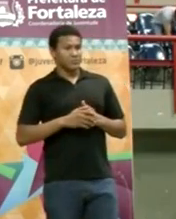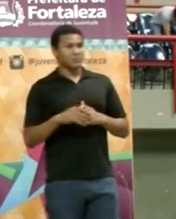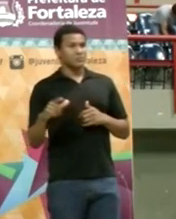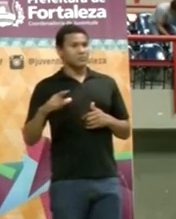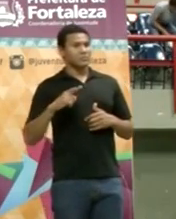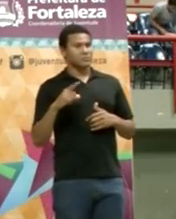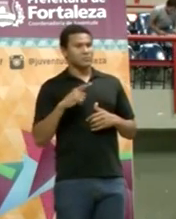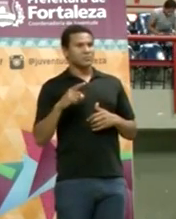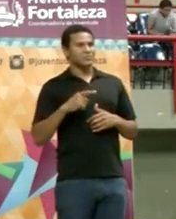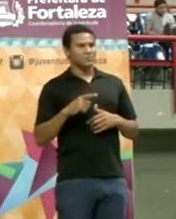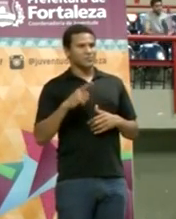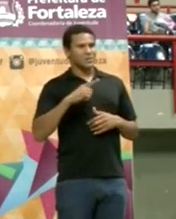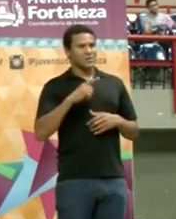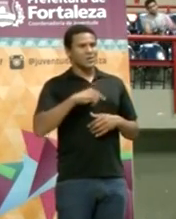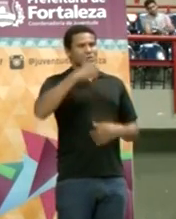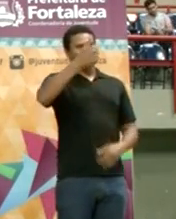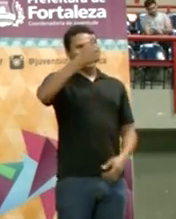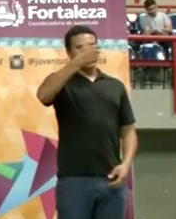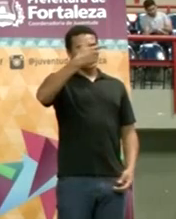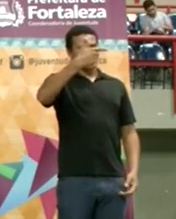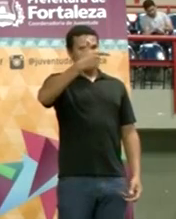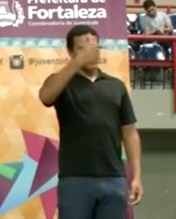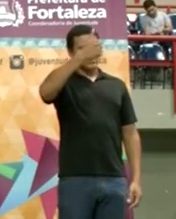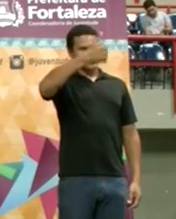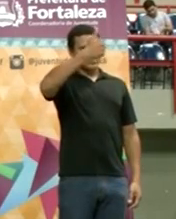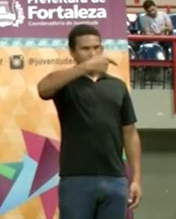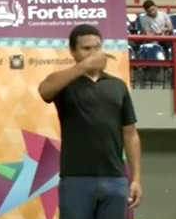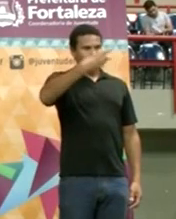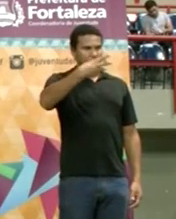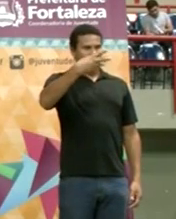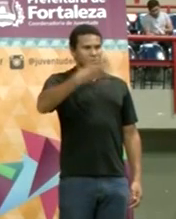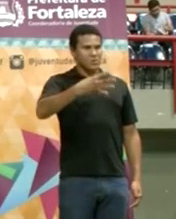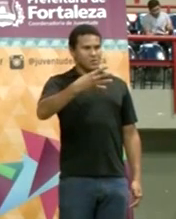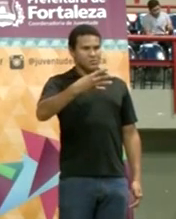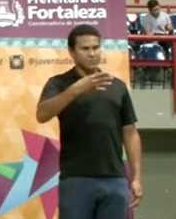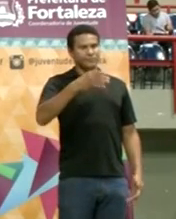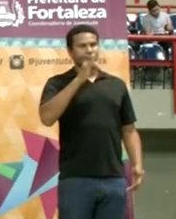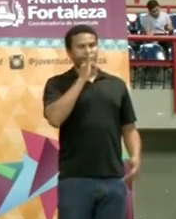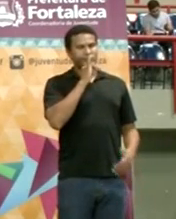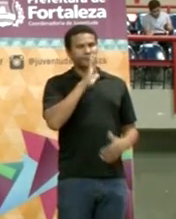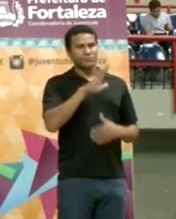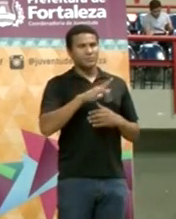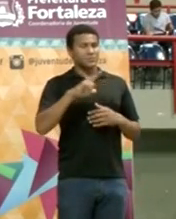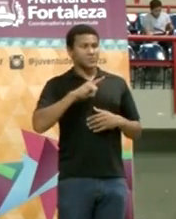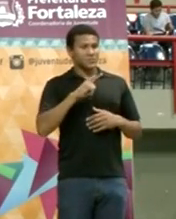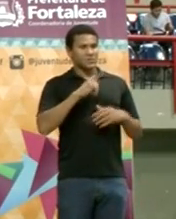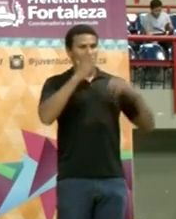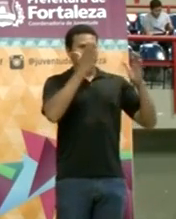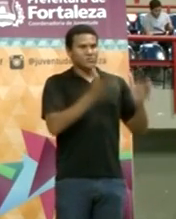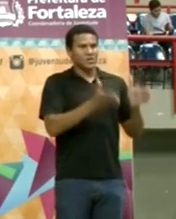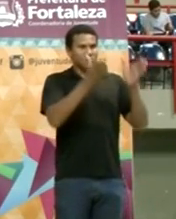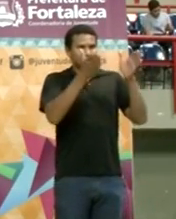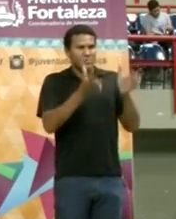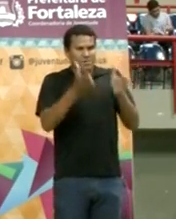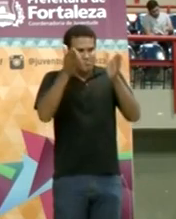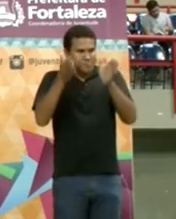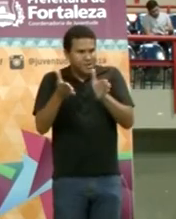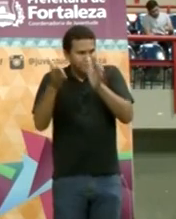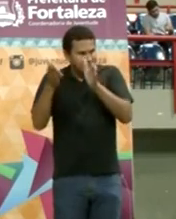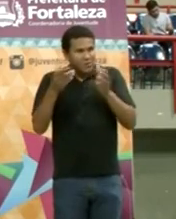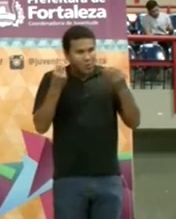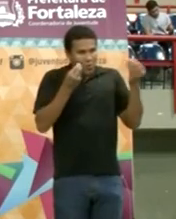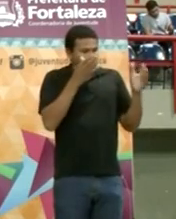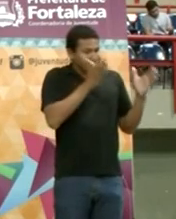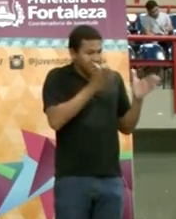não necessariamente na sequência, os passos pelos quais um vírus é replicado. Ou